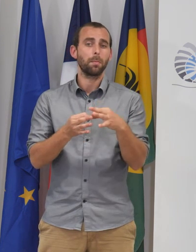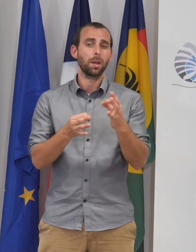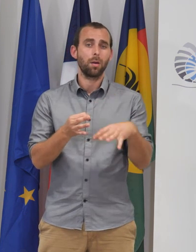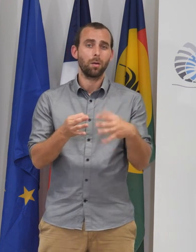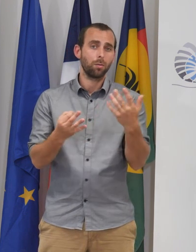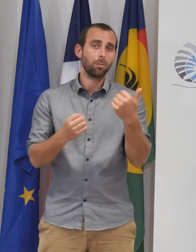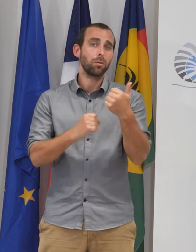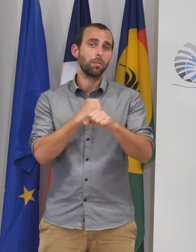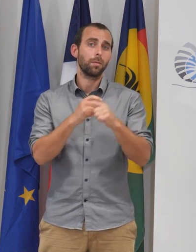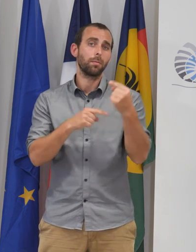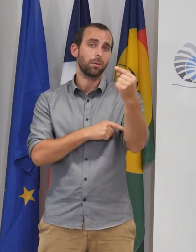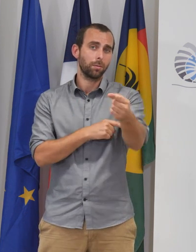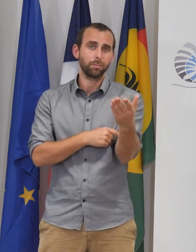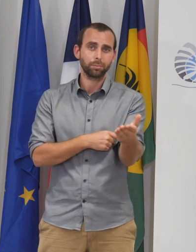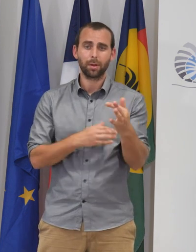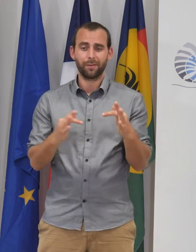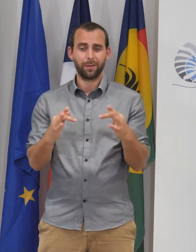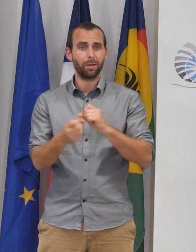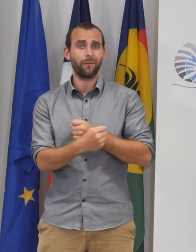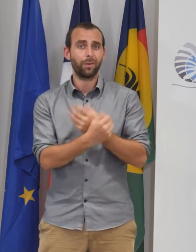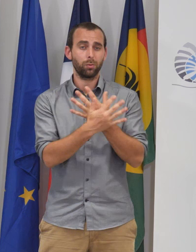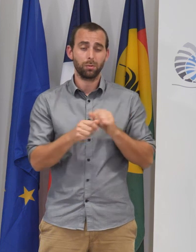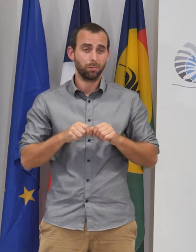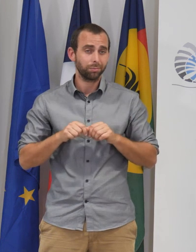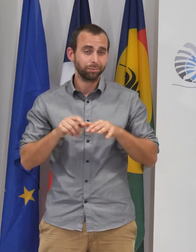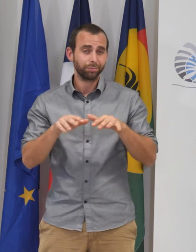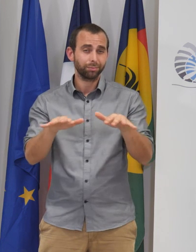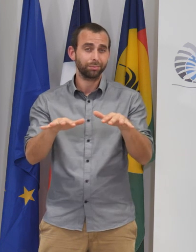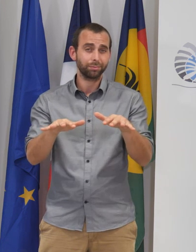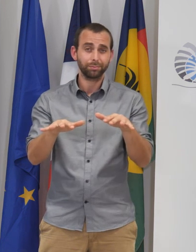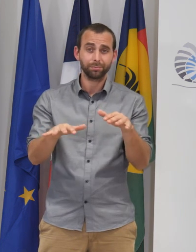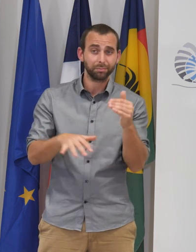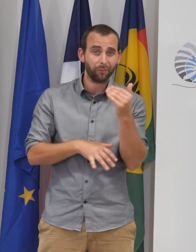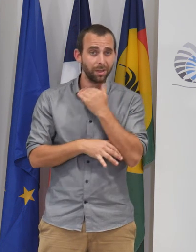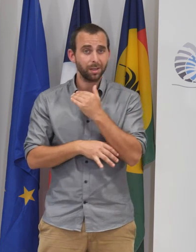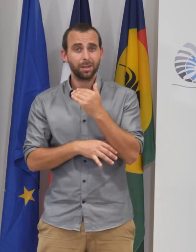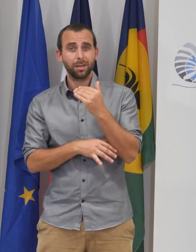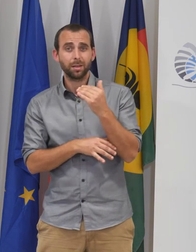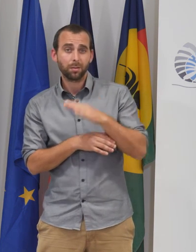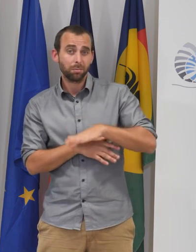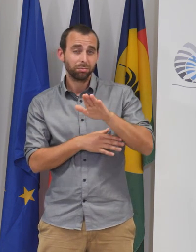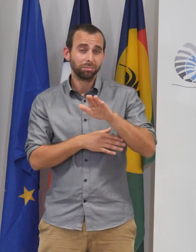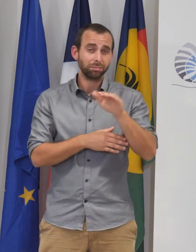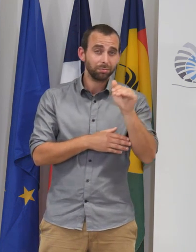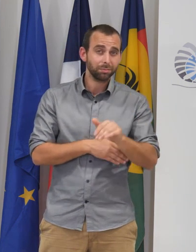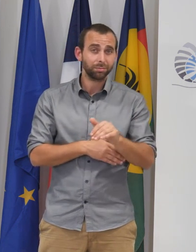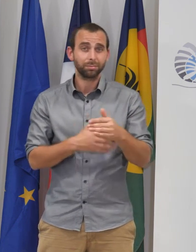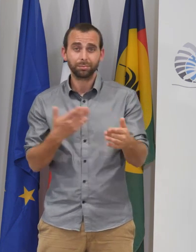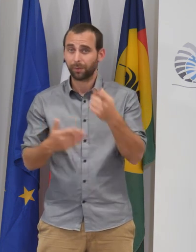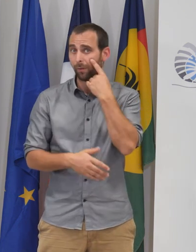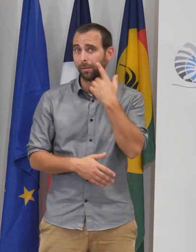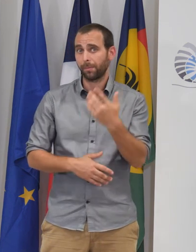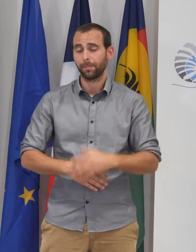d'ici une semaine pour voir si le virus, la vitesse de propagation du virus s'accélère ou